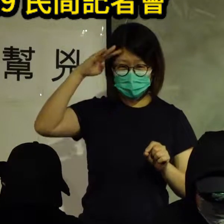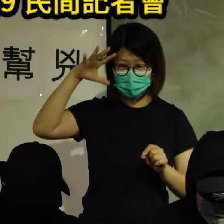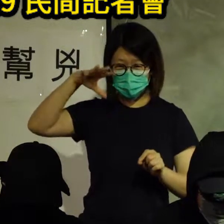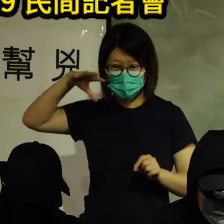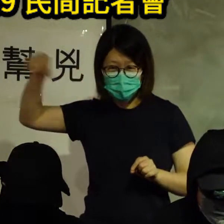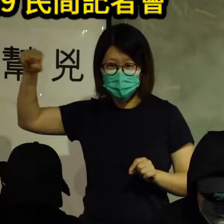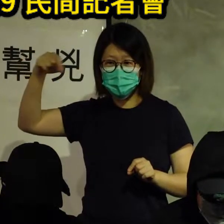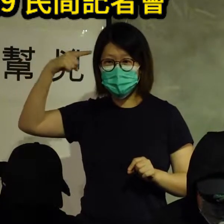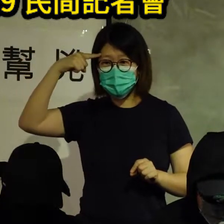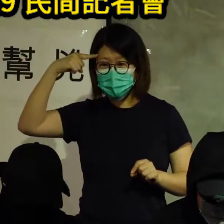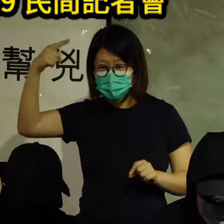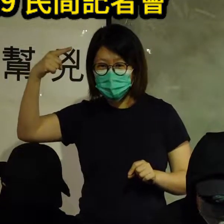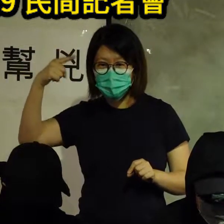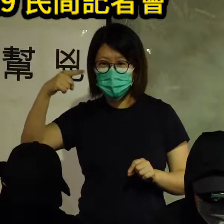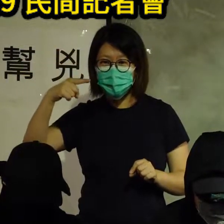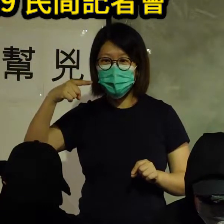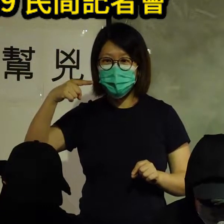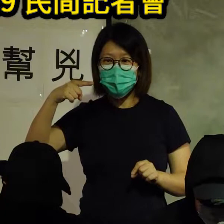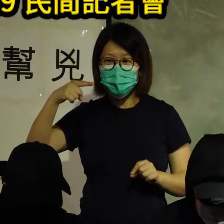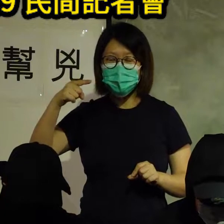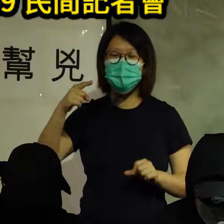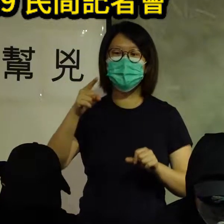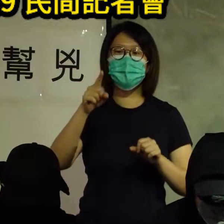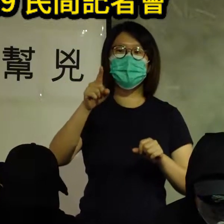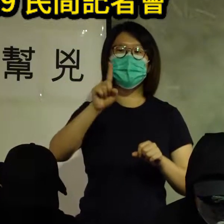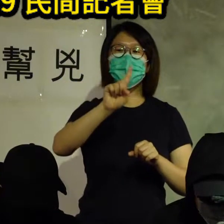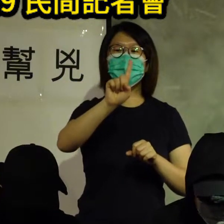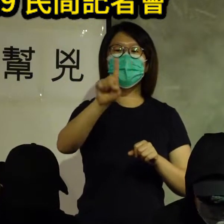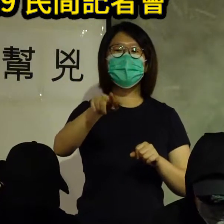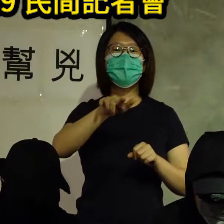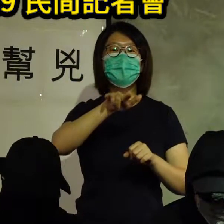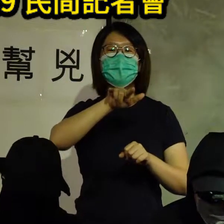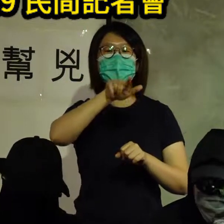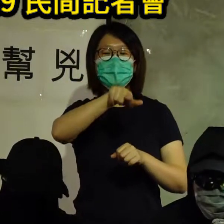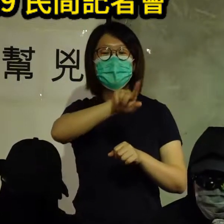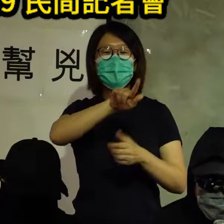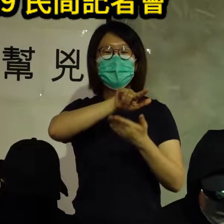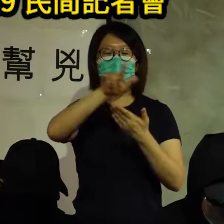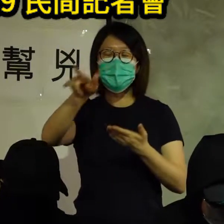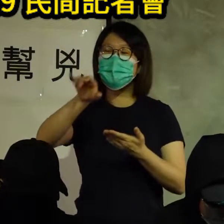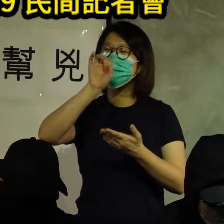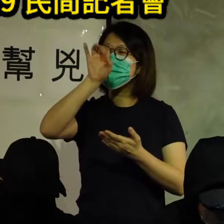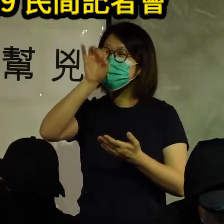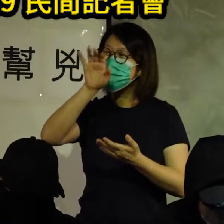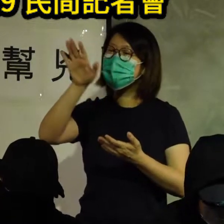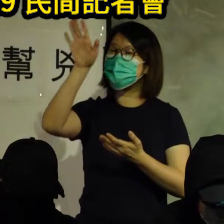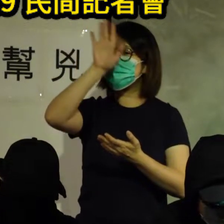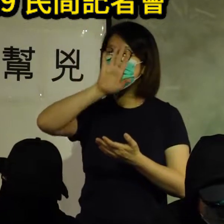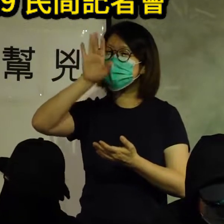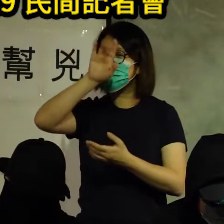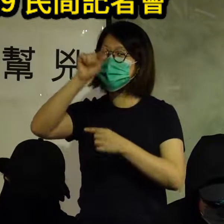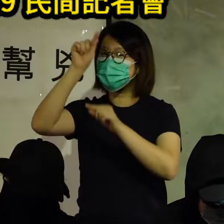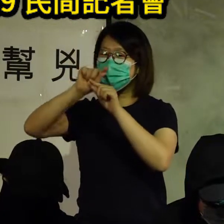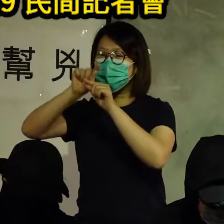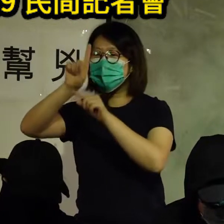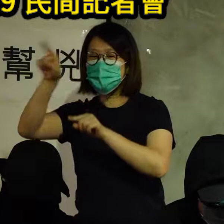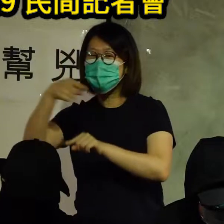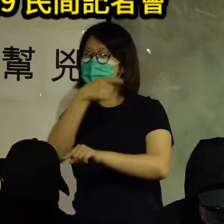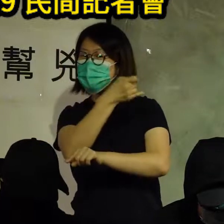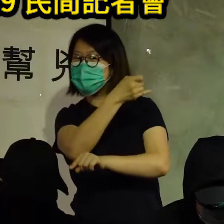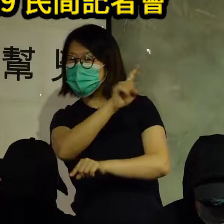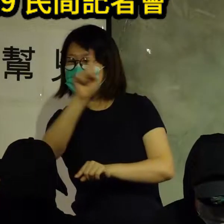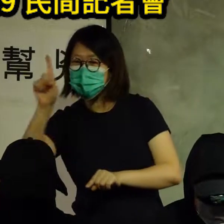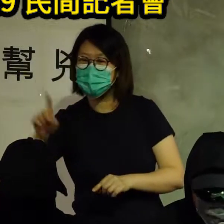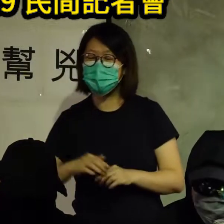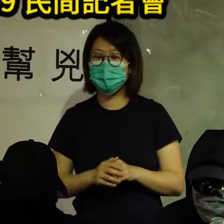國際公民算量的雙眼面前警方這個舉動未必能夠照顧但都希望